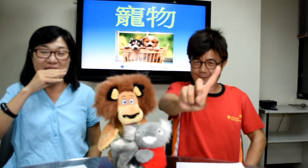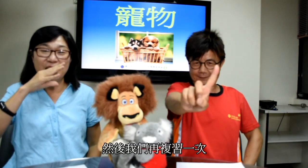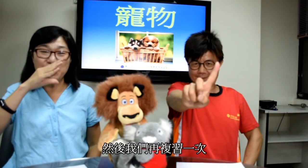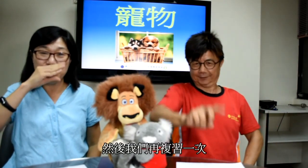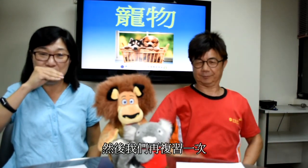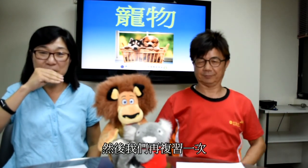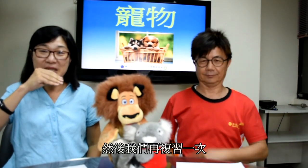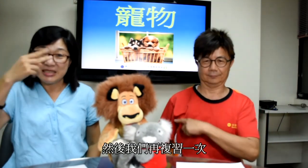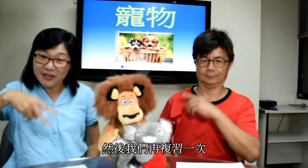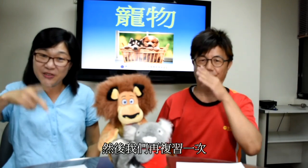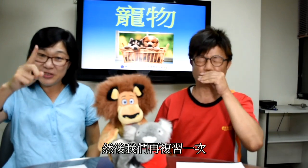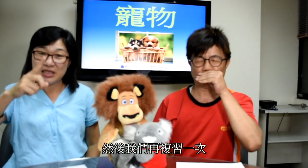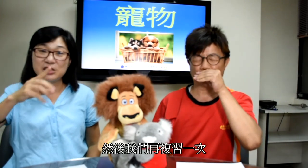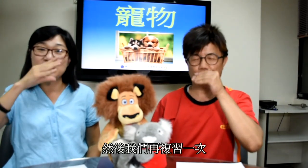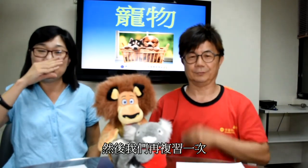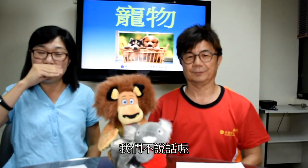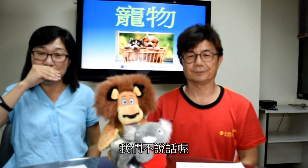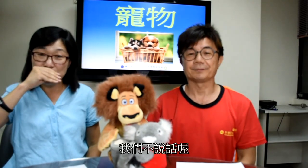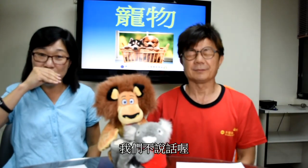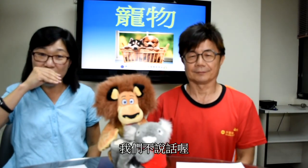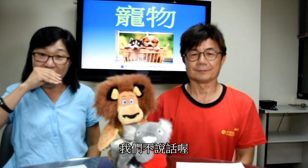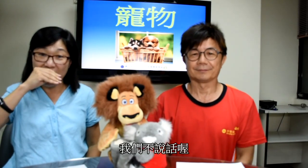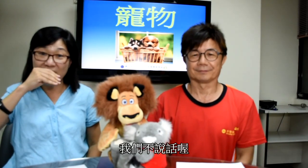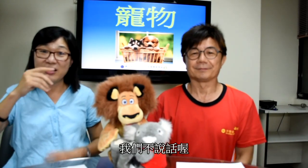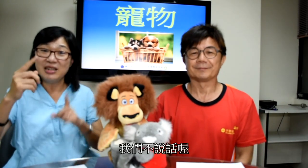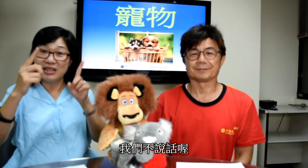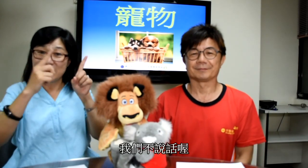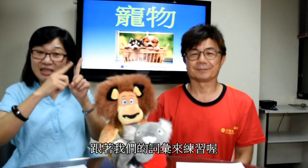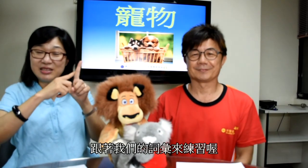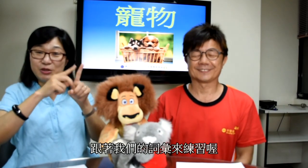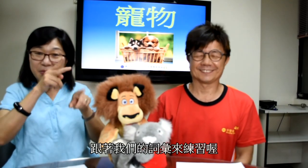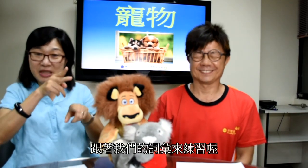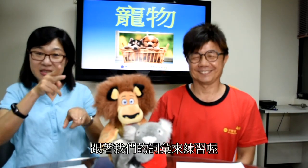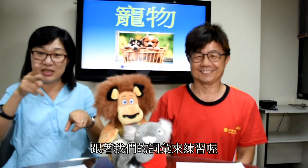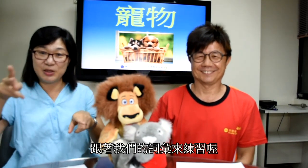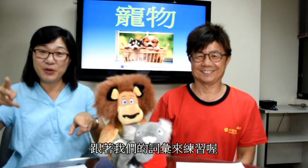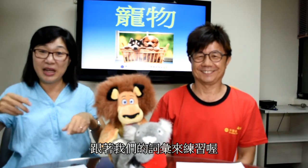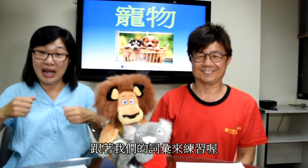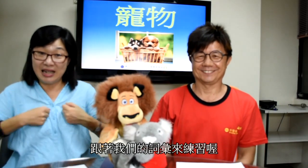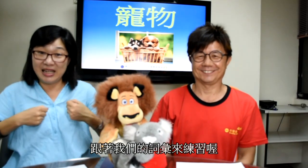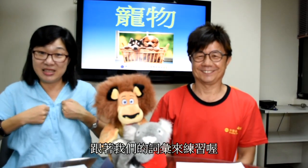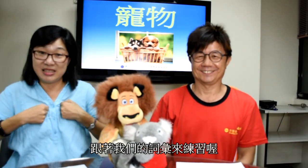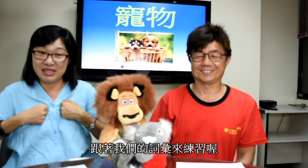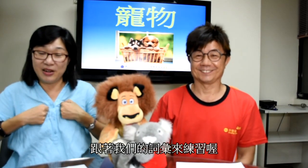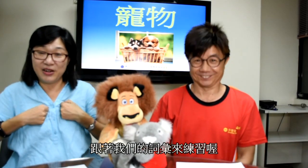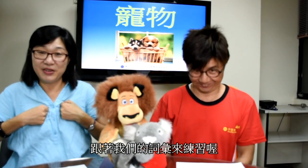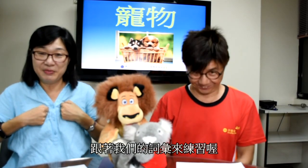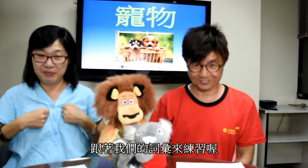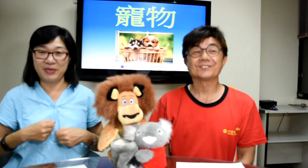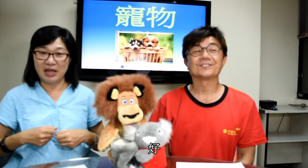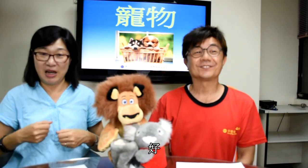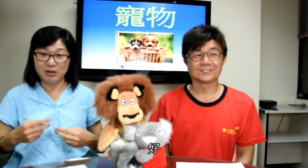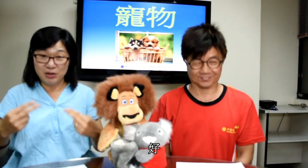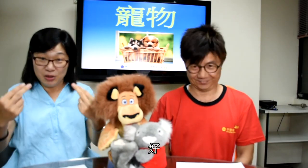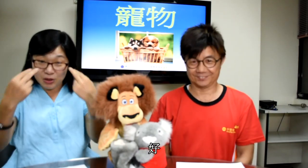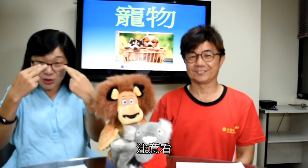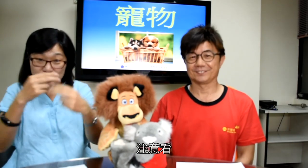然后我们再复习一次，我们不说话哦，跟着我们的词汇来练习哦。好，注意